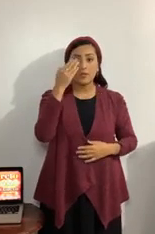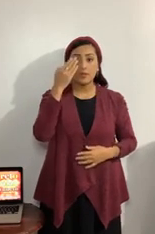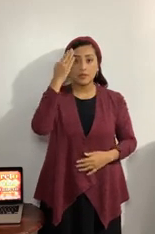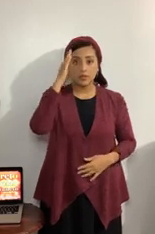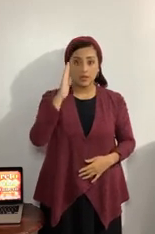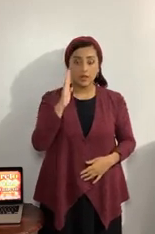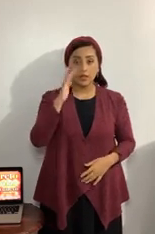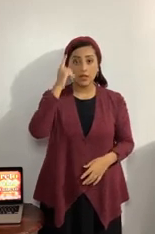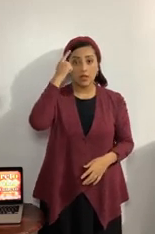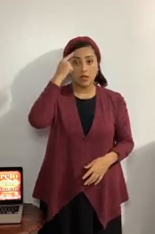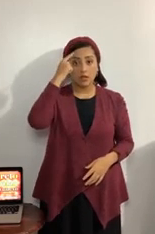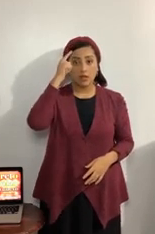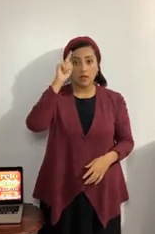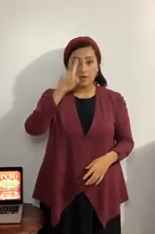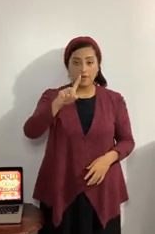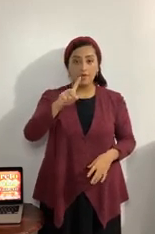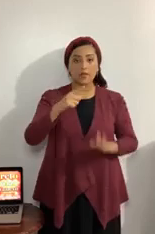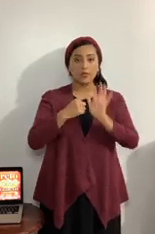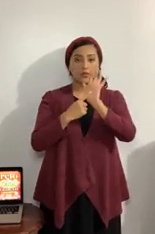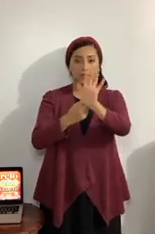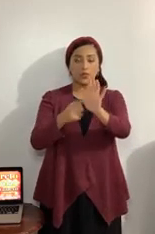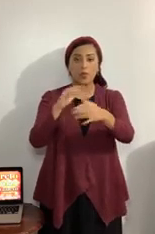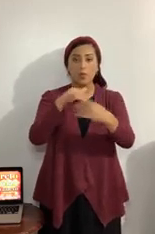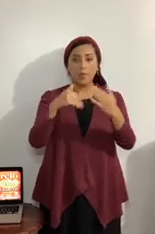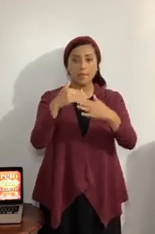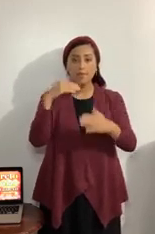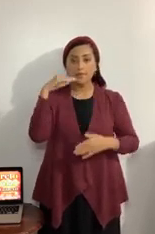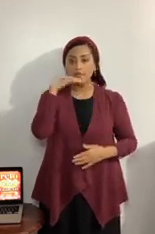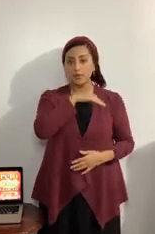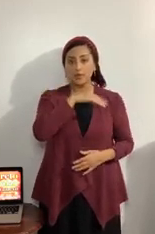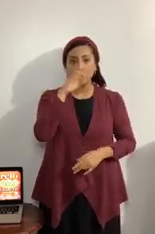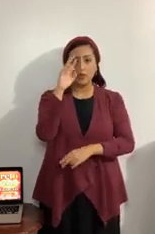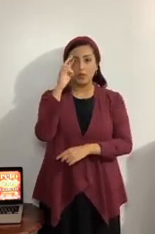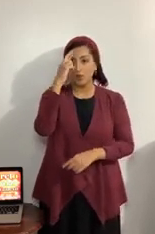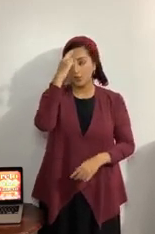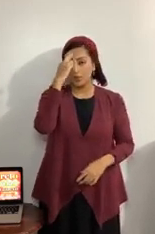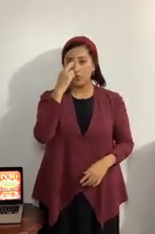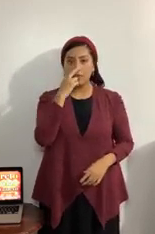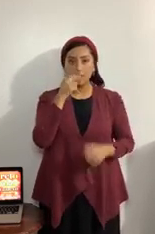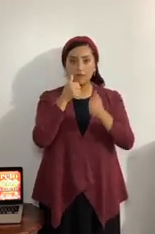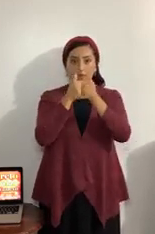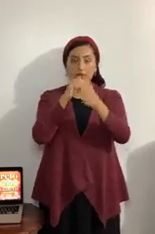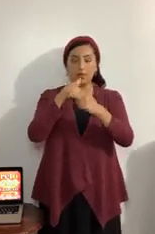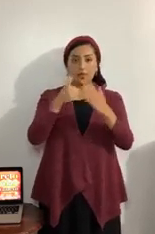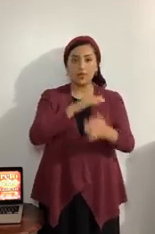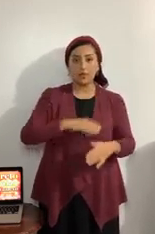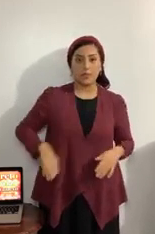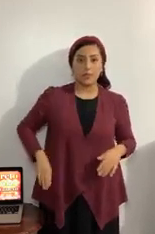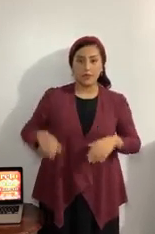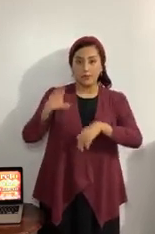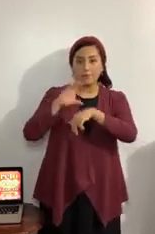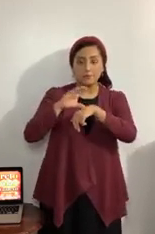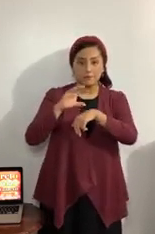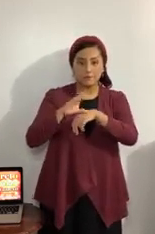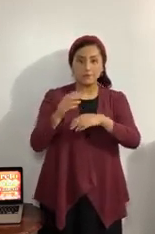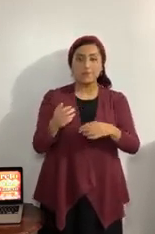para que quede desenmascarada toda esta mentira de Roma que siguen todas las iglesias cristianas, bautistas, pentecostales,